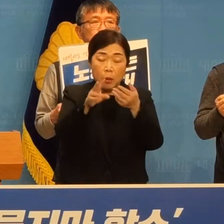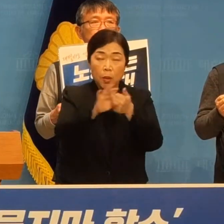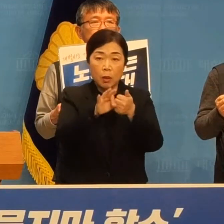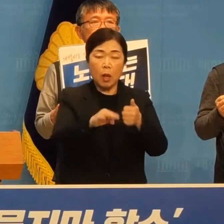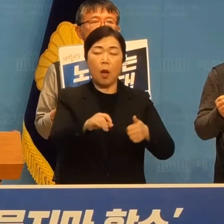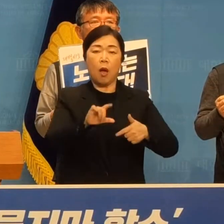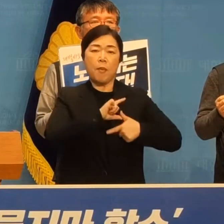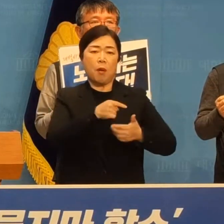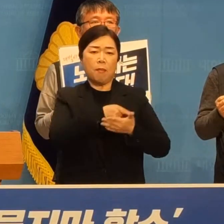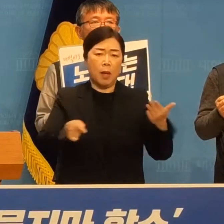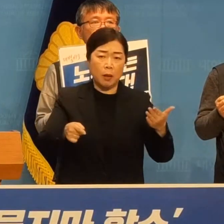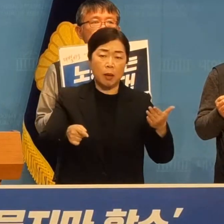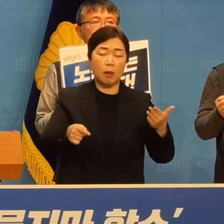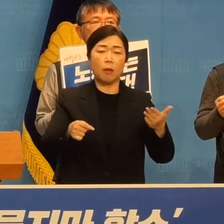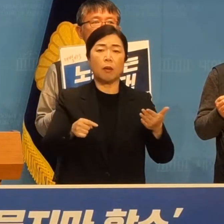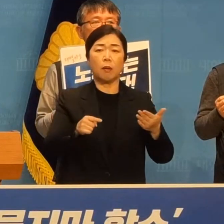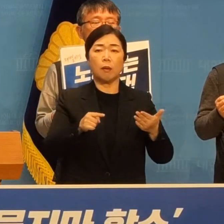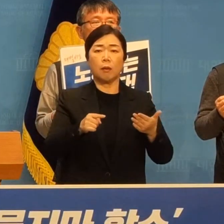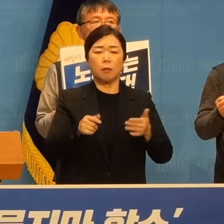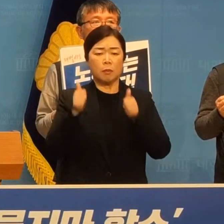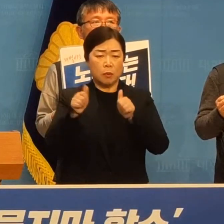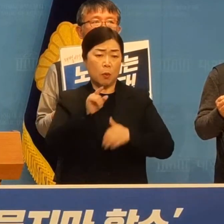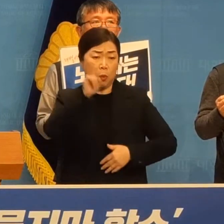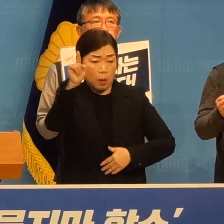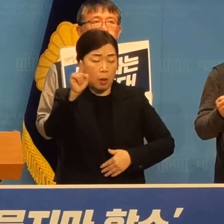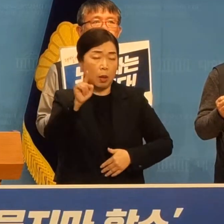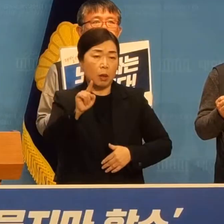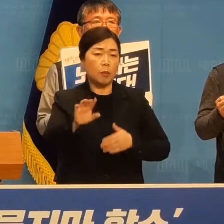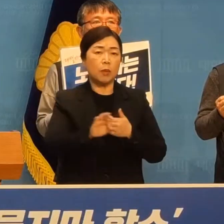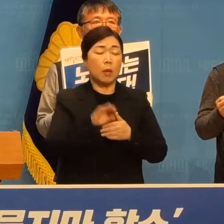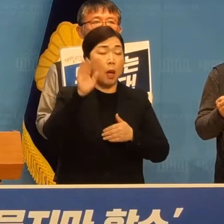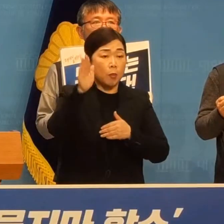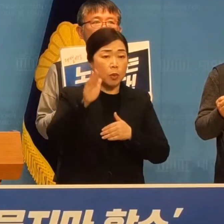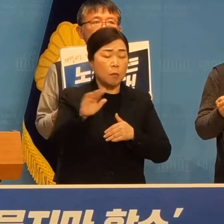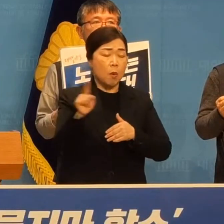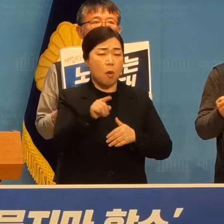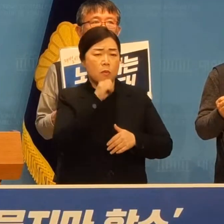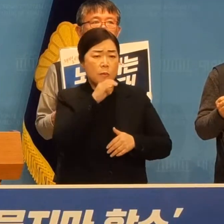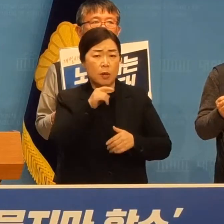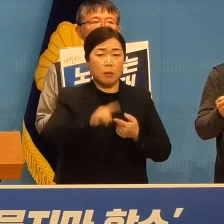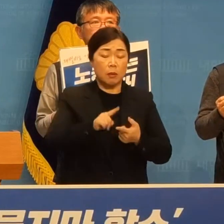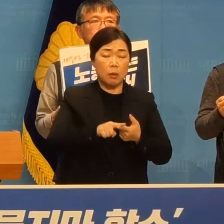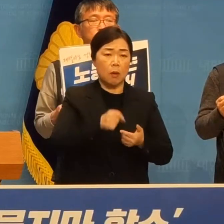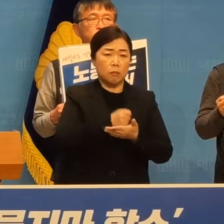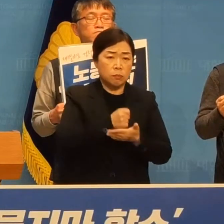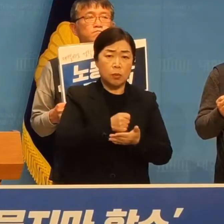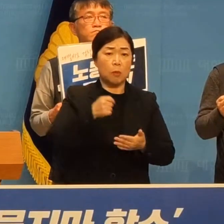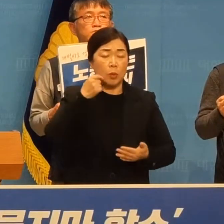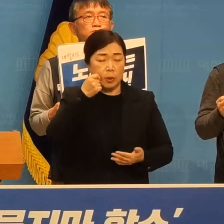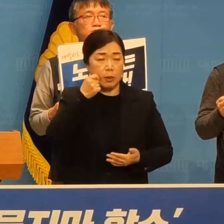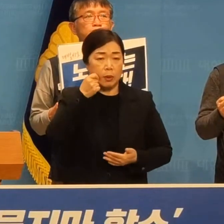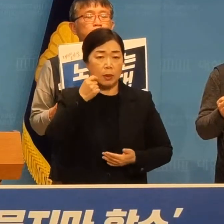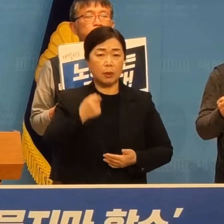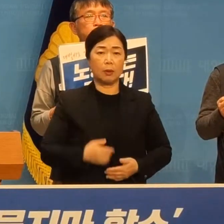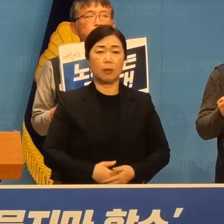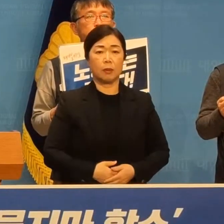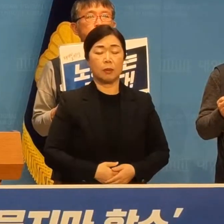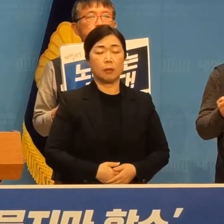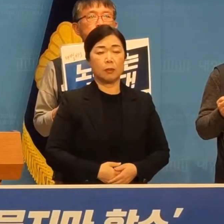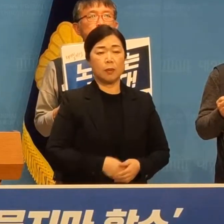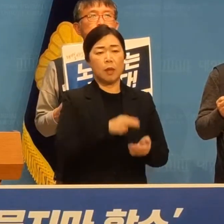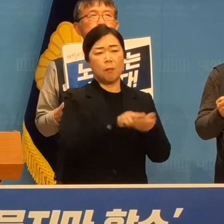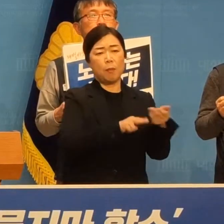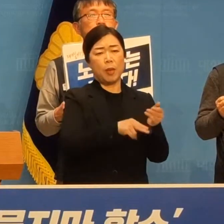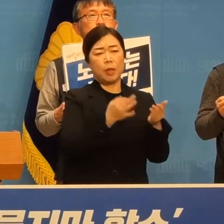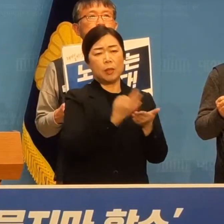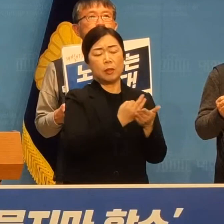노동조합 활동은 법적으로 전혀 보장받지 못하게 되겠다는 우려가 크게 다가왔기 때문입니다. 현대차 판매연대 노동조합